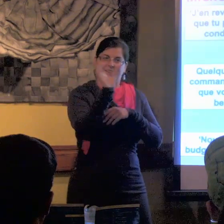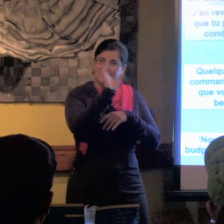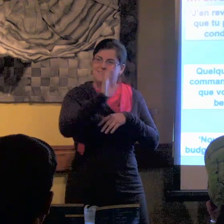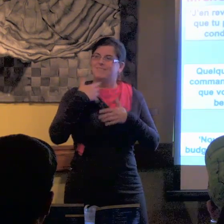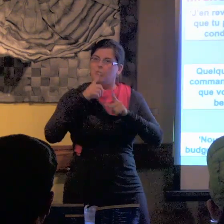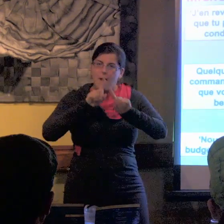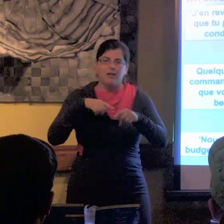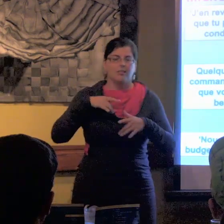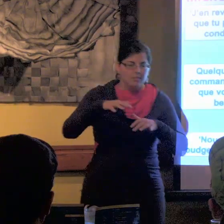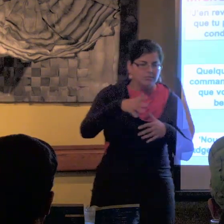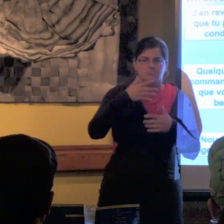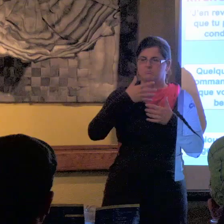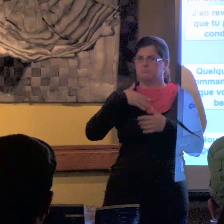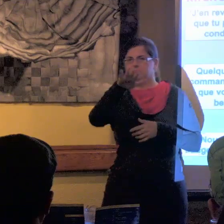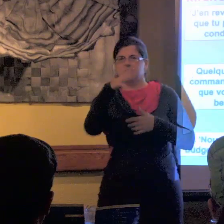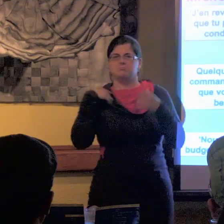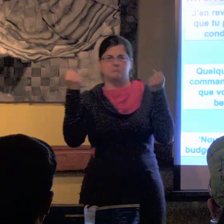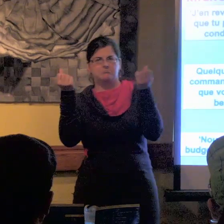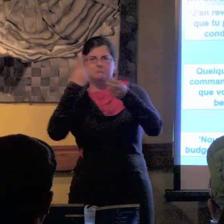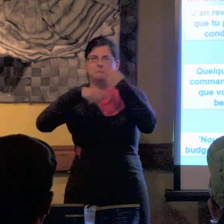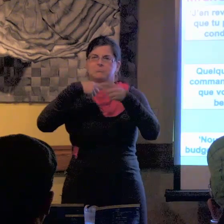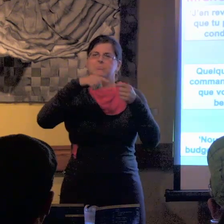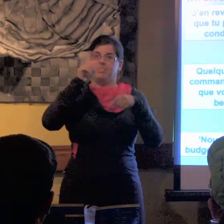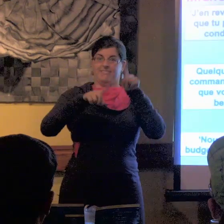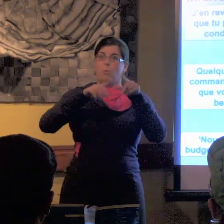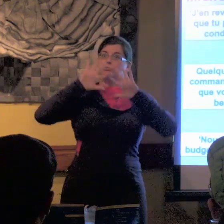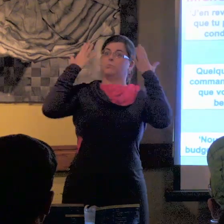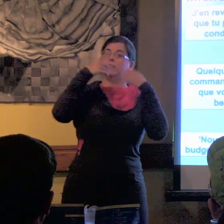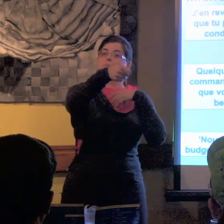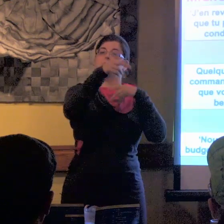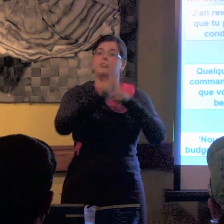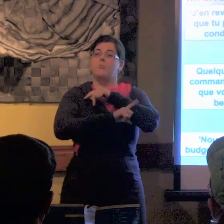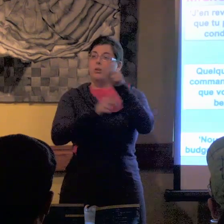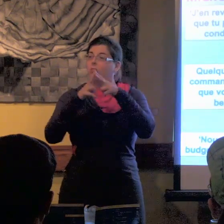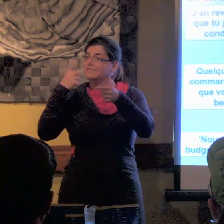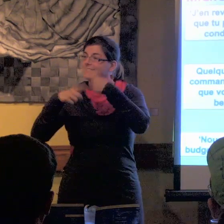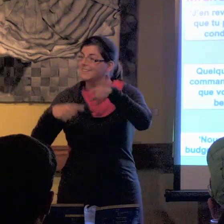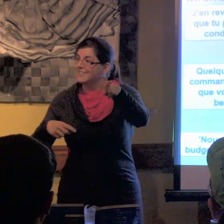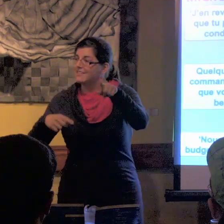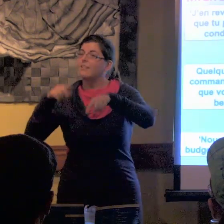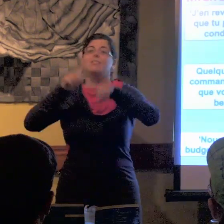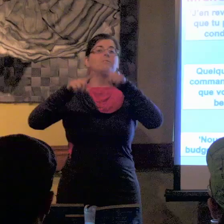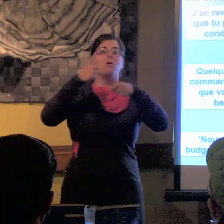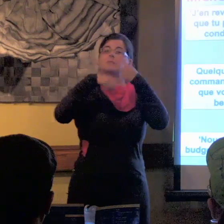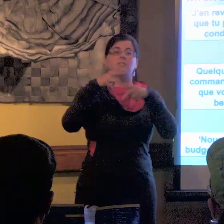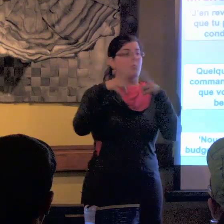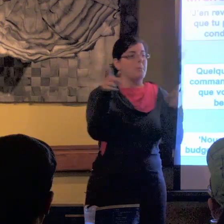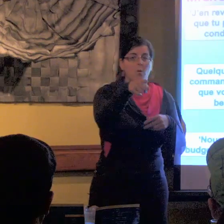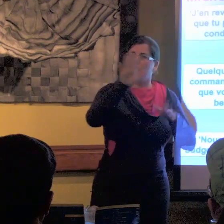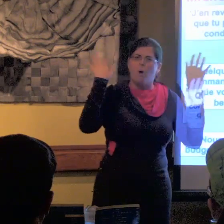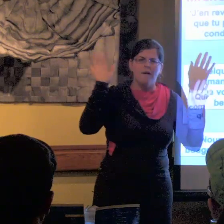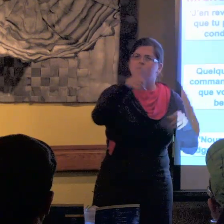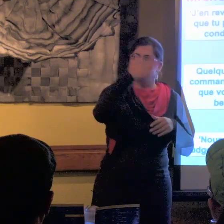Un autre exemple qui m'arrive souvent, c'est lorsque lorsque je veux commander un café, les employés, c'est sûr que ce ne sont